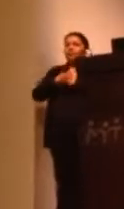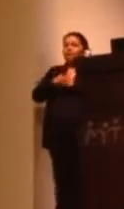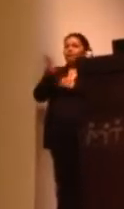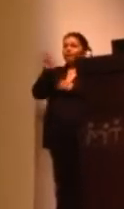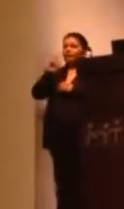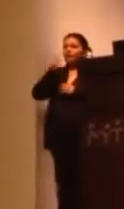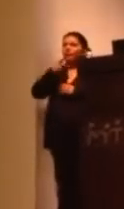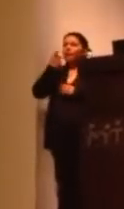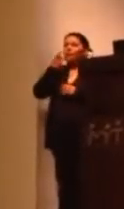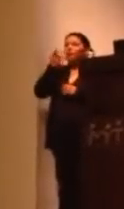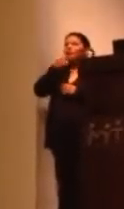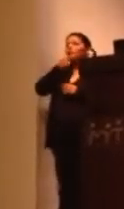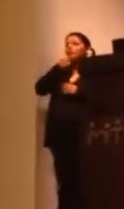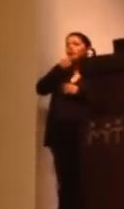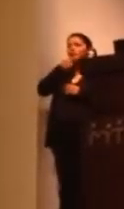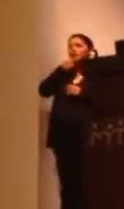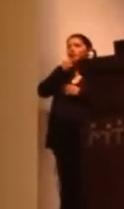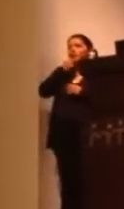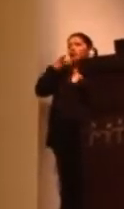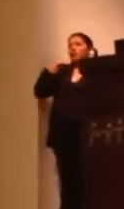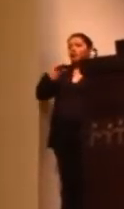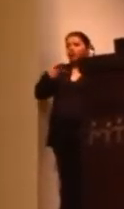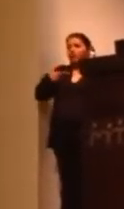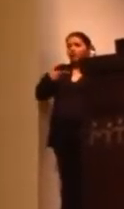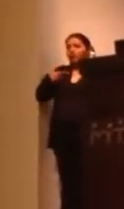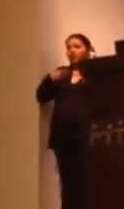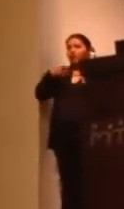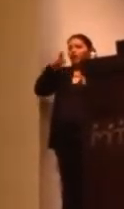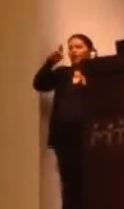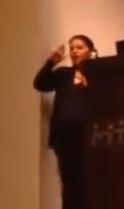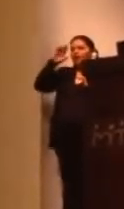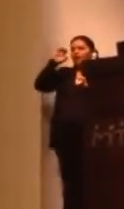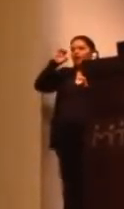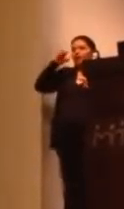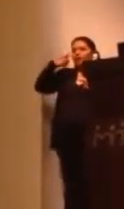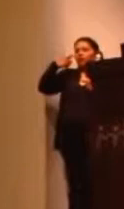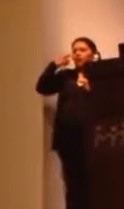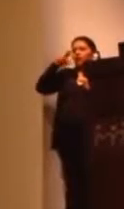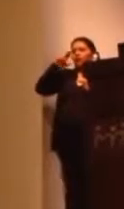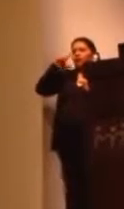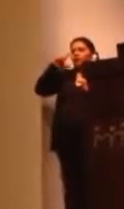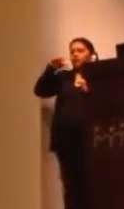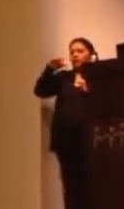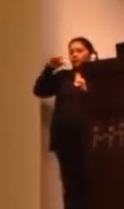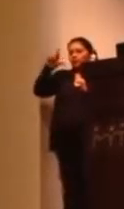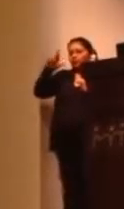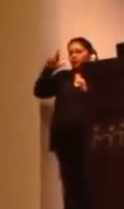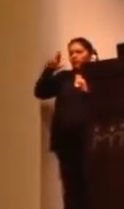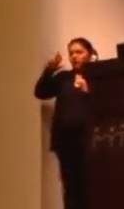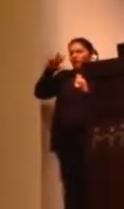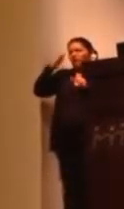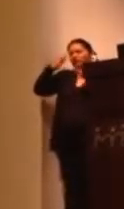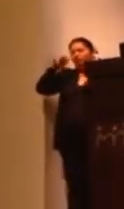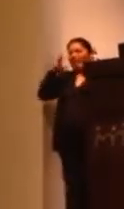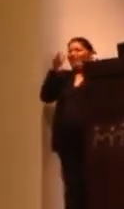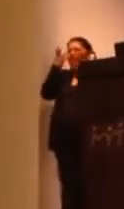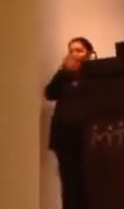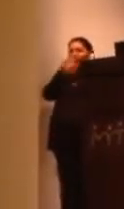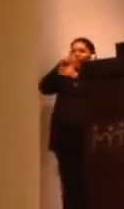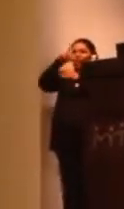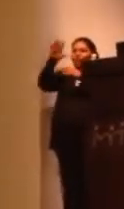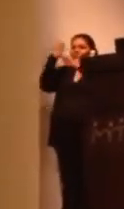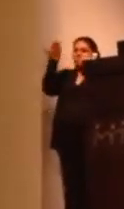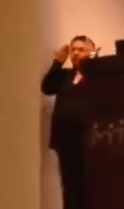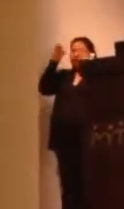niño regular, cuando hablamos de persona regular, entonces a lo mejor sí puede ser un parámetro de desempeño. Pero